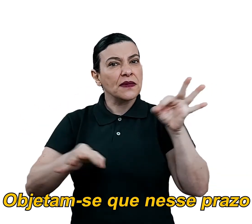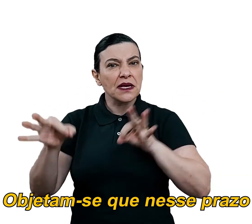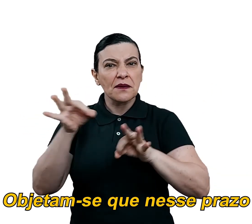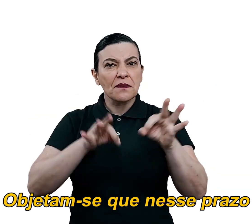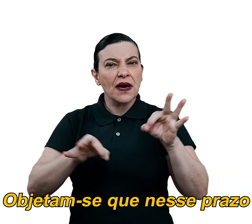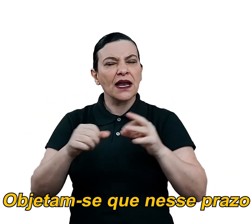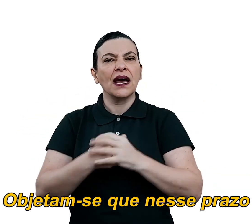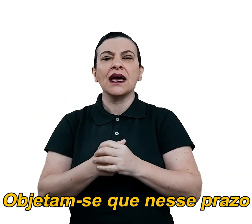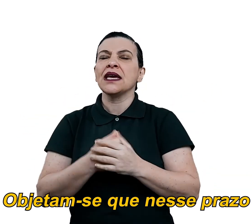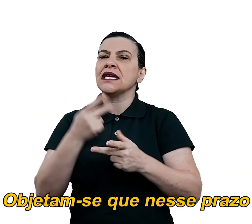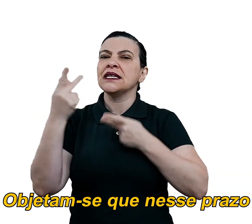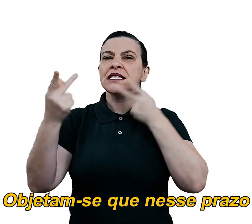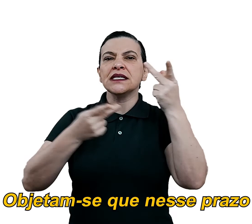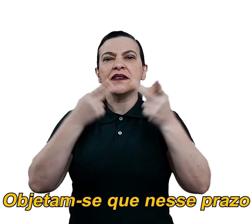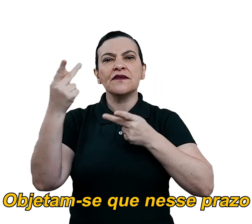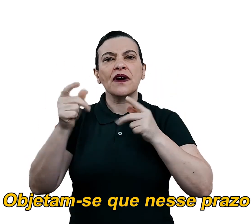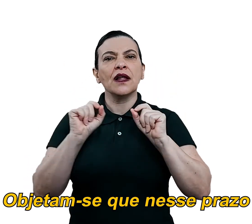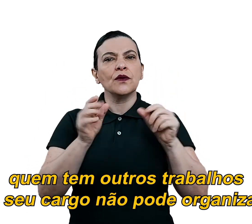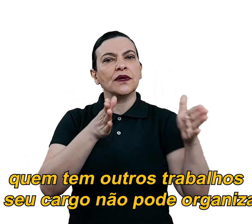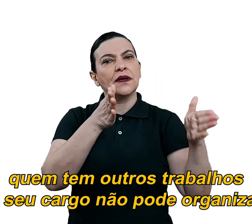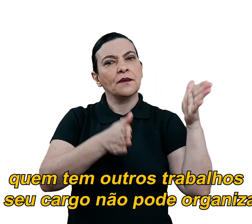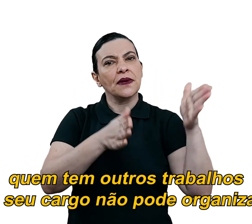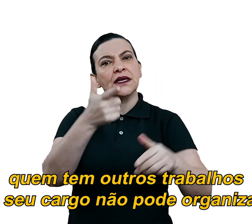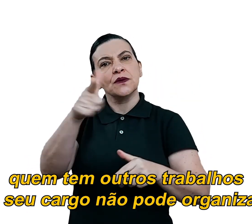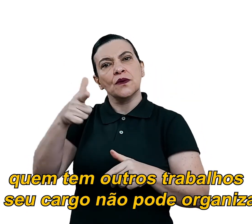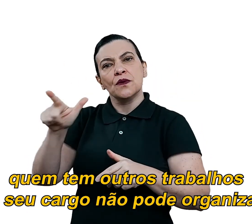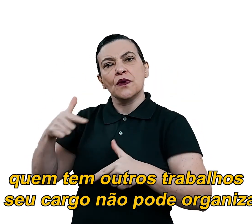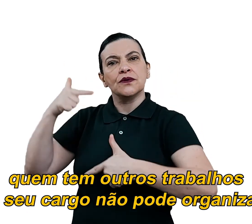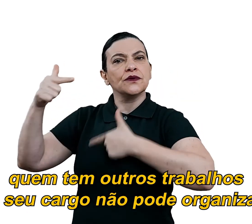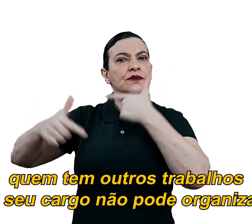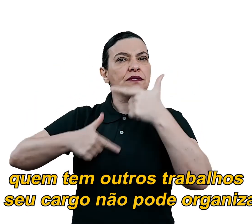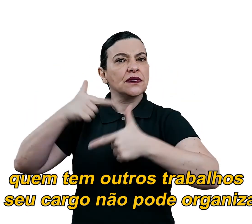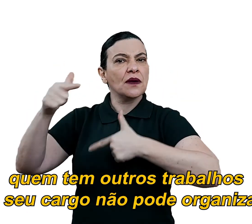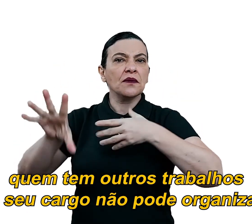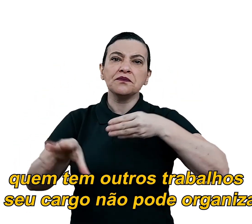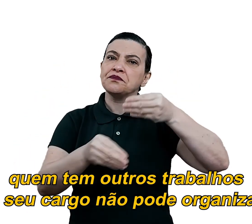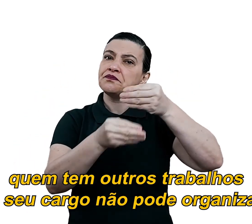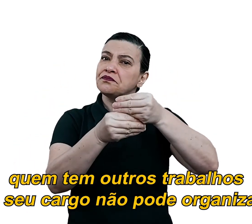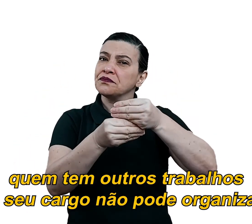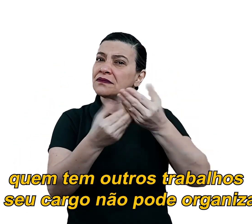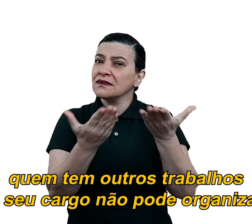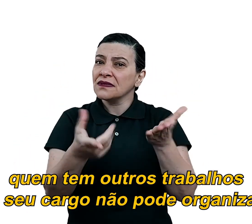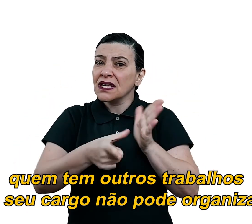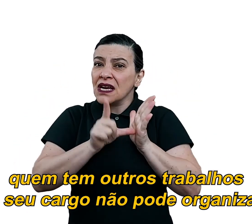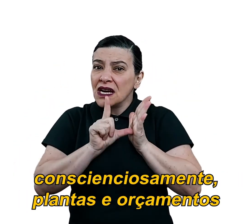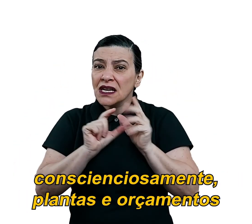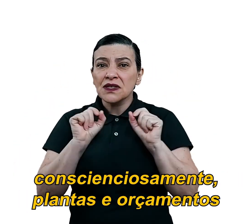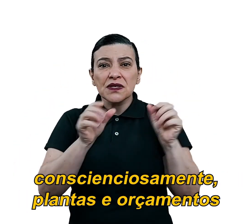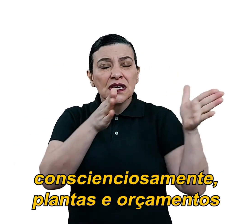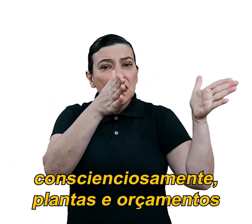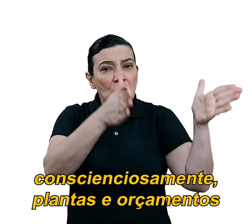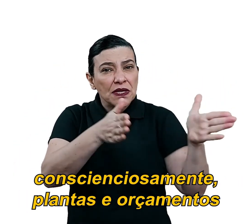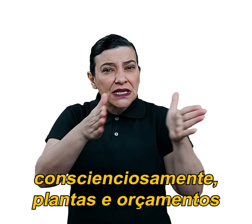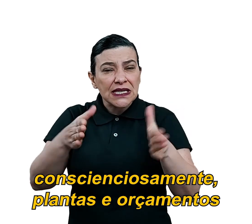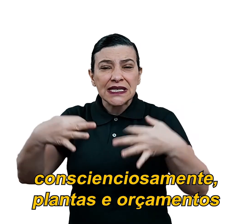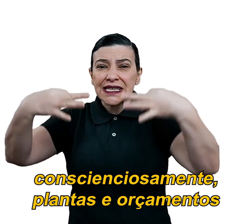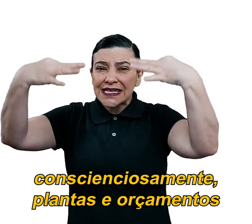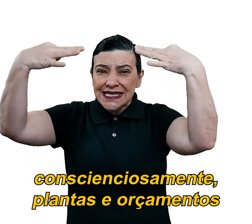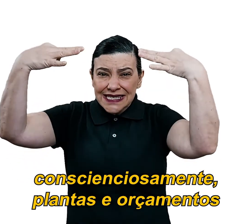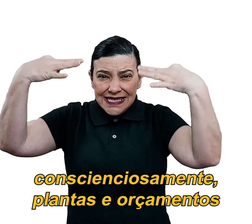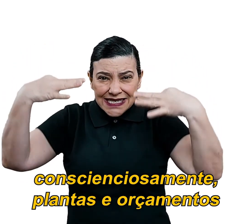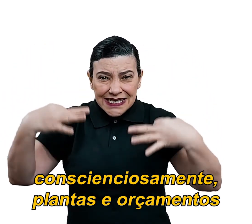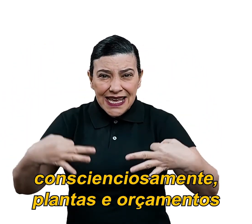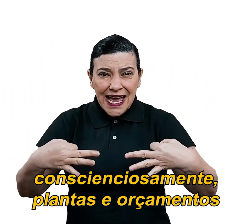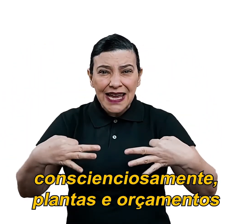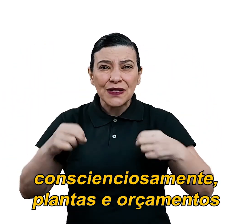fazerem. Objetam-se que, nesse prazo, quem tem outros trabalhos, a seu caso, não pode organizar